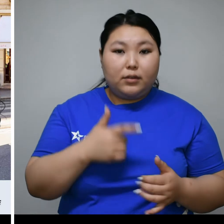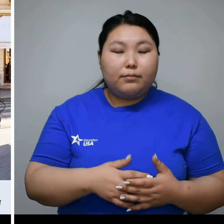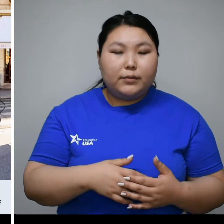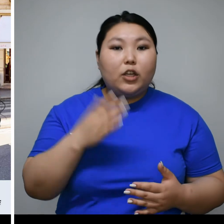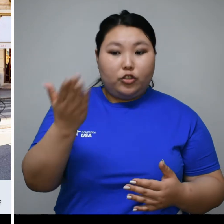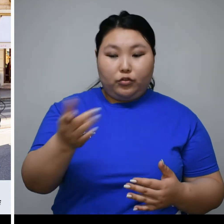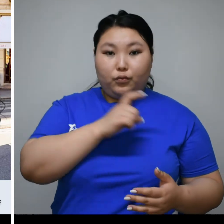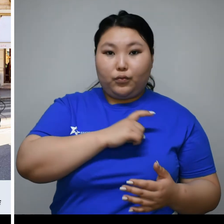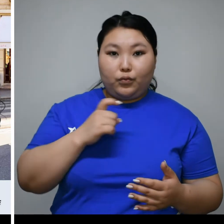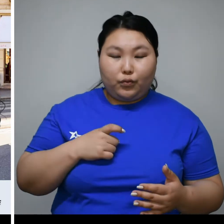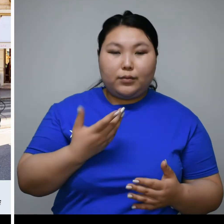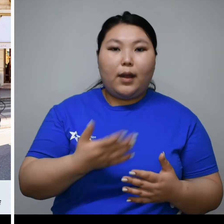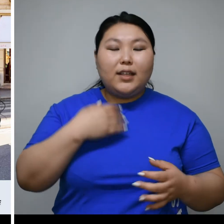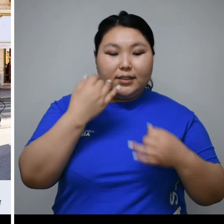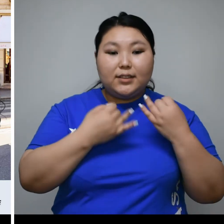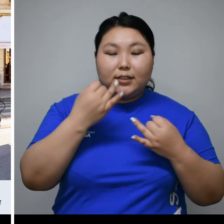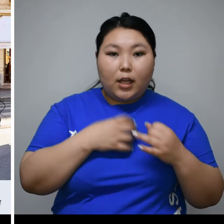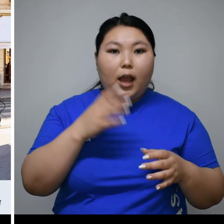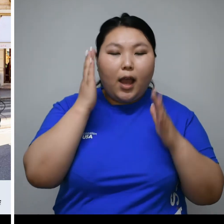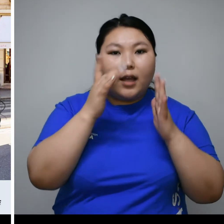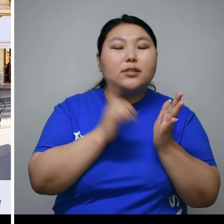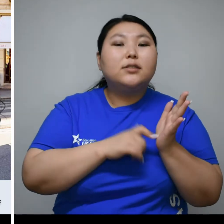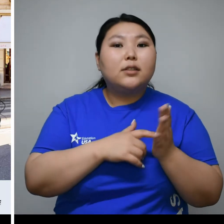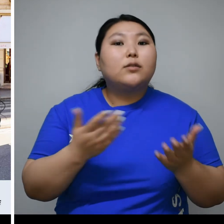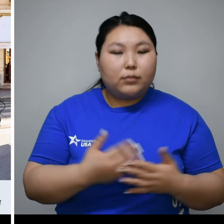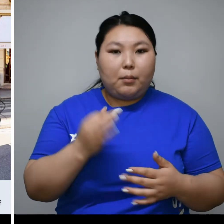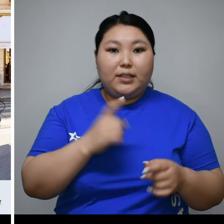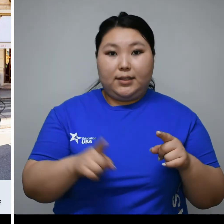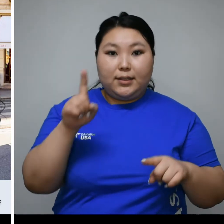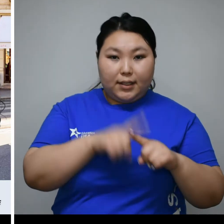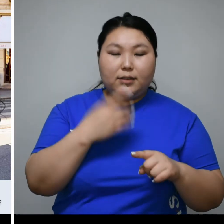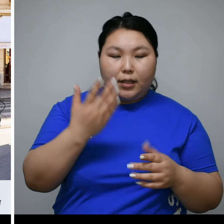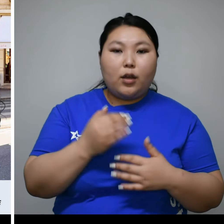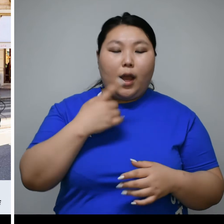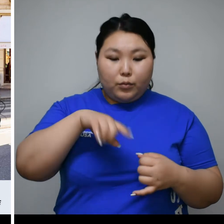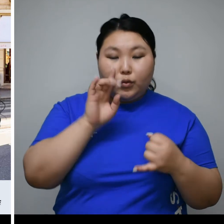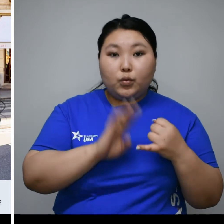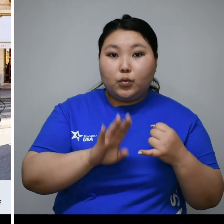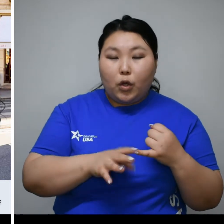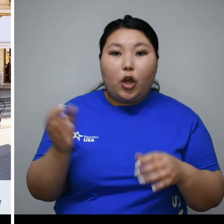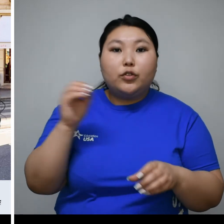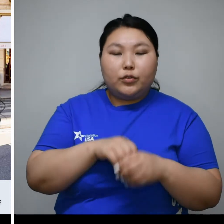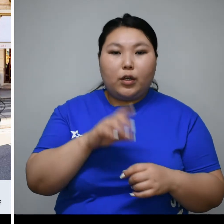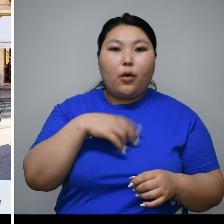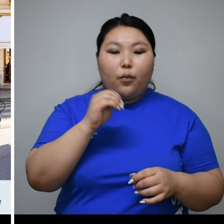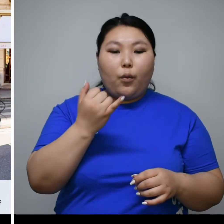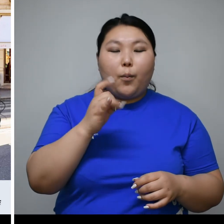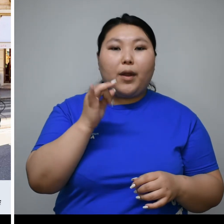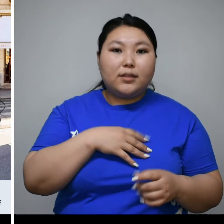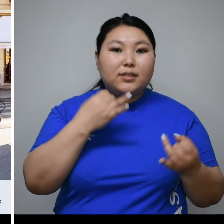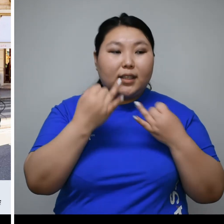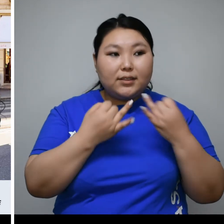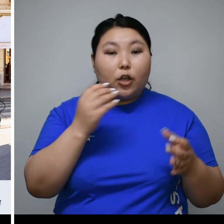асуултуудыг асуудаг. Тэгээд чиний хувьд ярилцлаган дээр юуг анхаарах хэрэгтэй гэж боддог вэ? Дээр нь одоо хамгийн сүүлд орсноор нөгөө